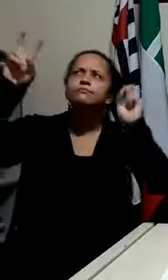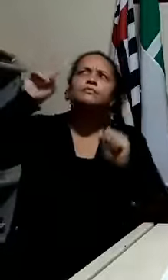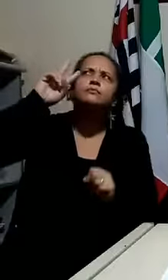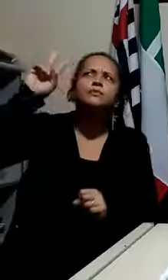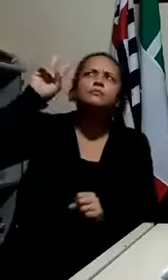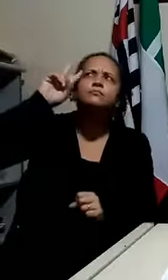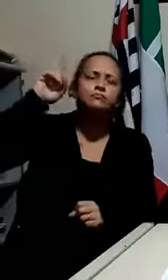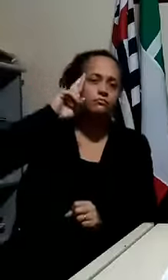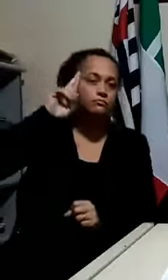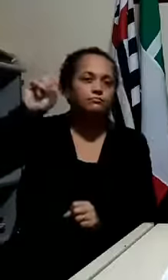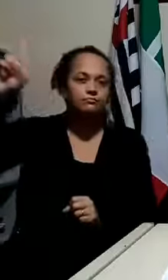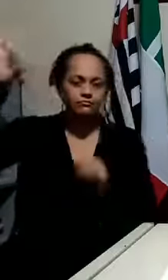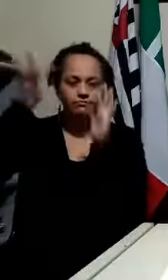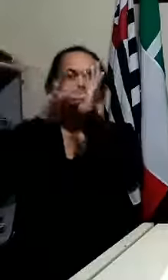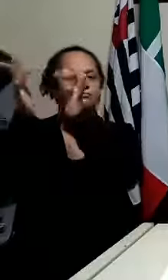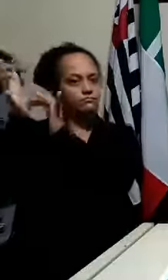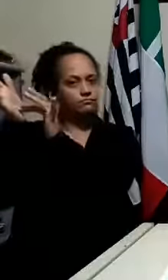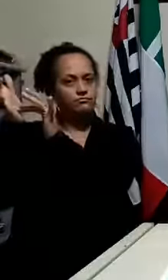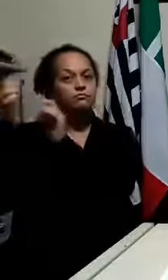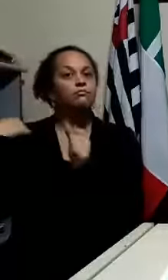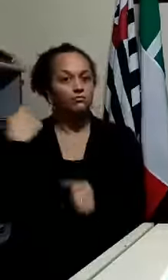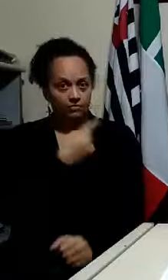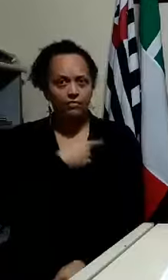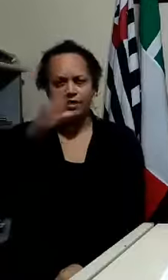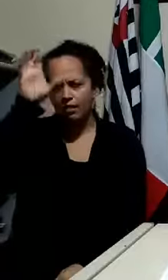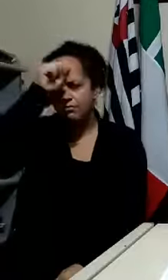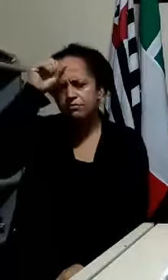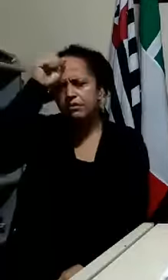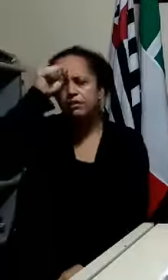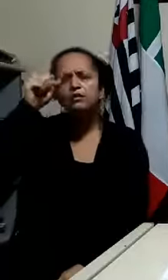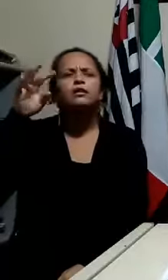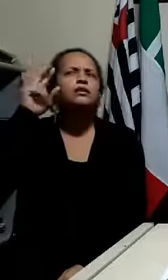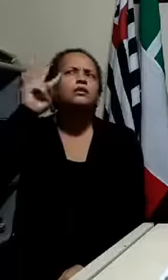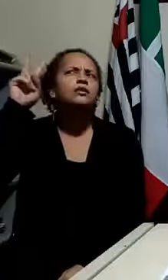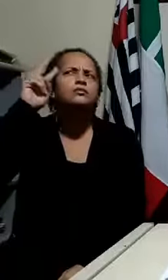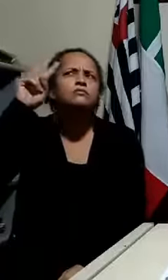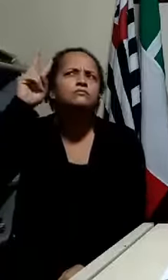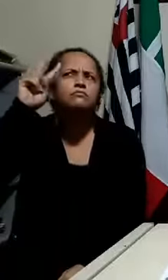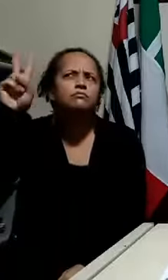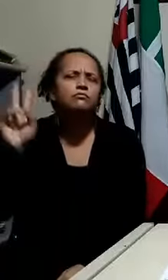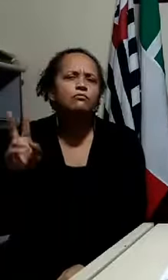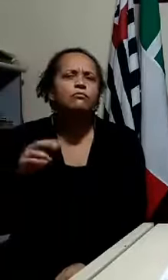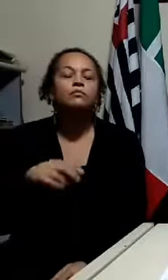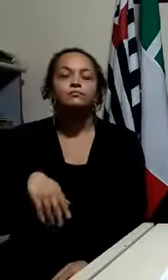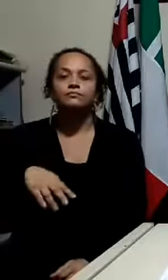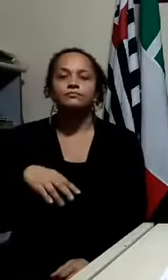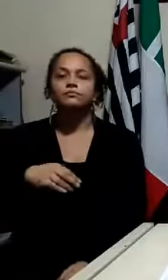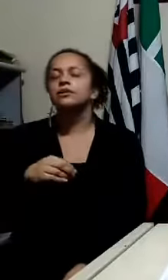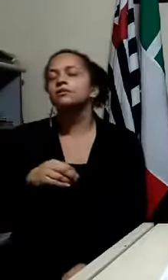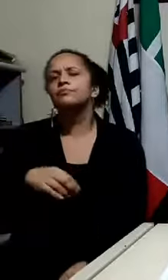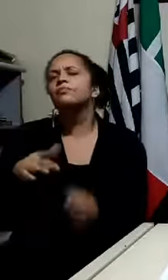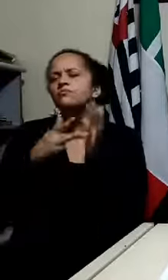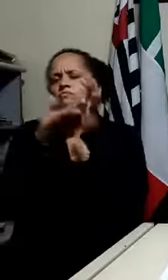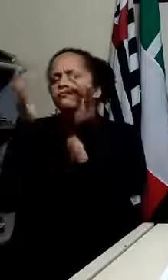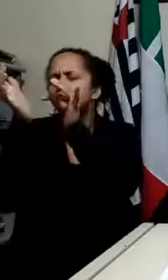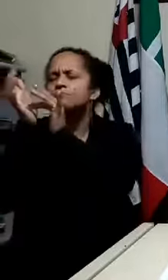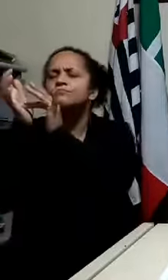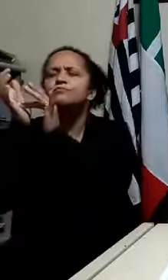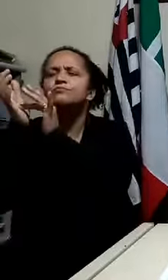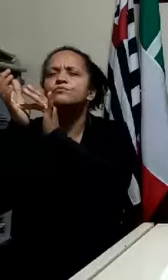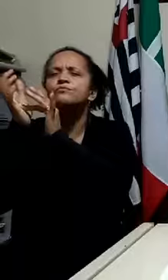Jesus. Vamos aprender através das suas parábolas. Parábola era uma maneira que Jesus, era uma estratégia